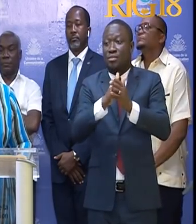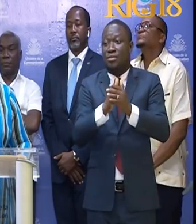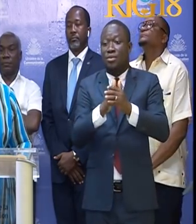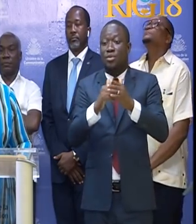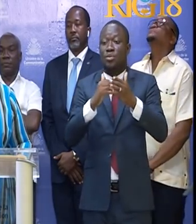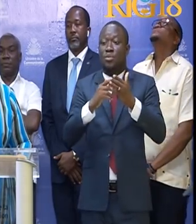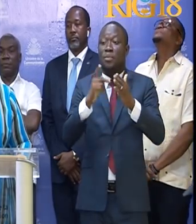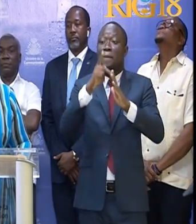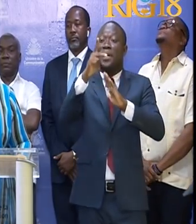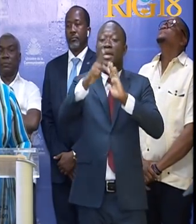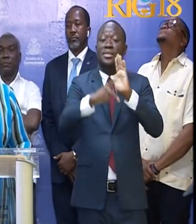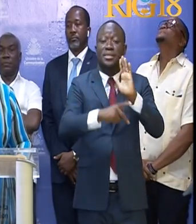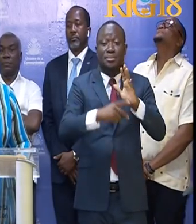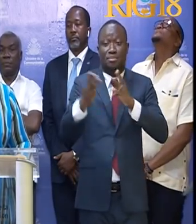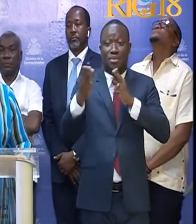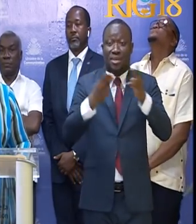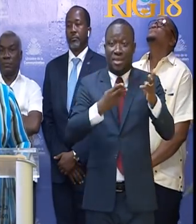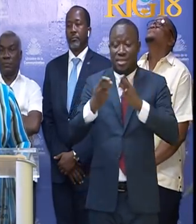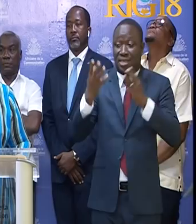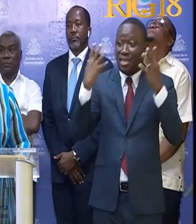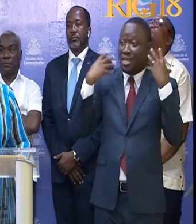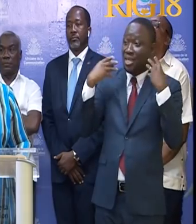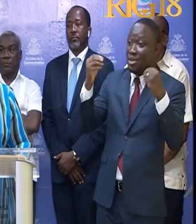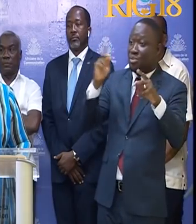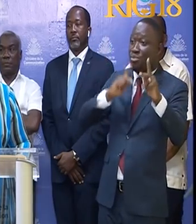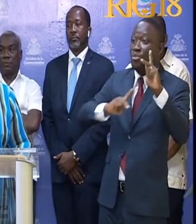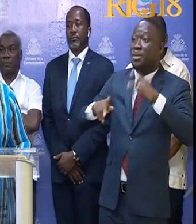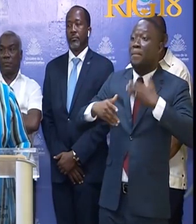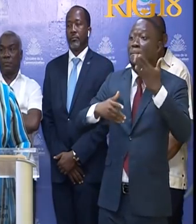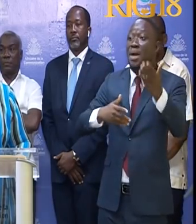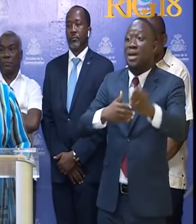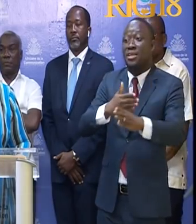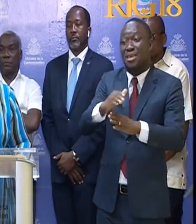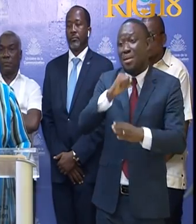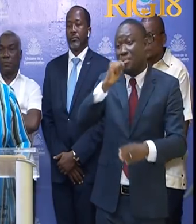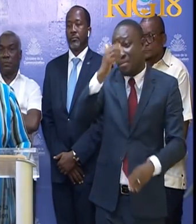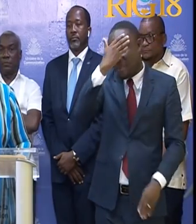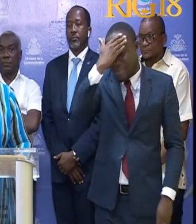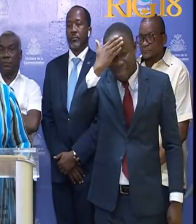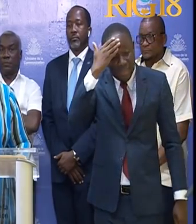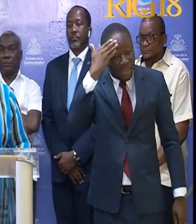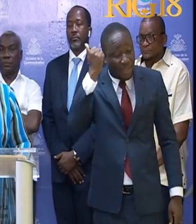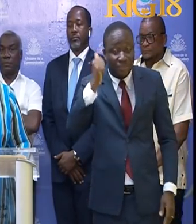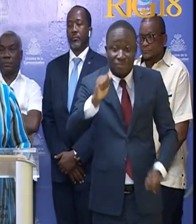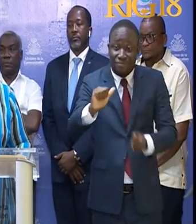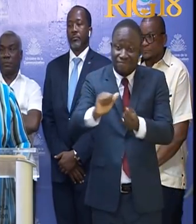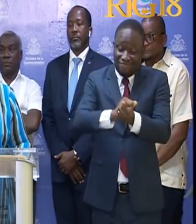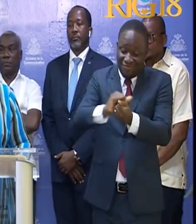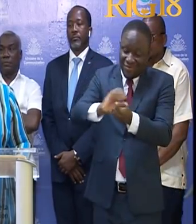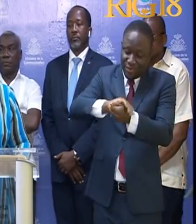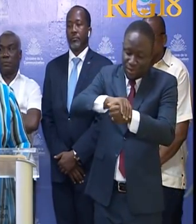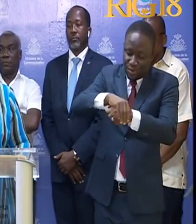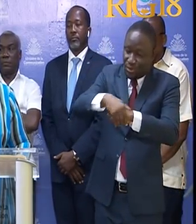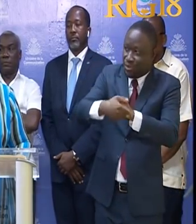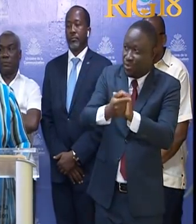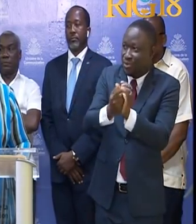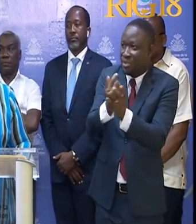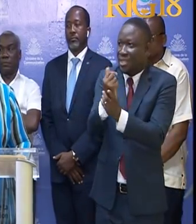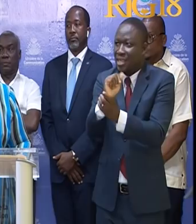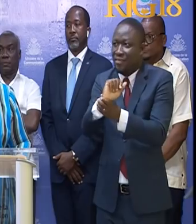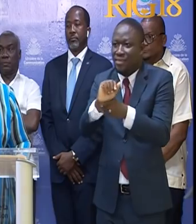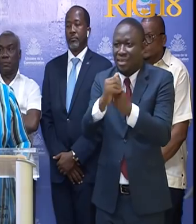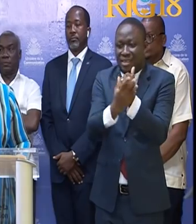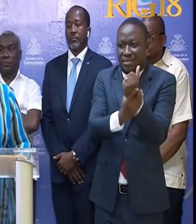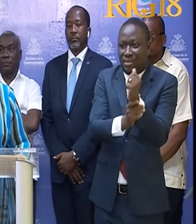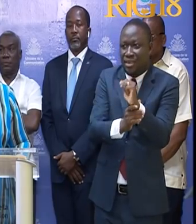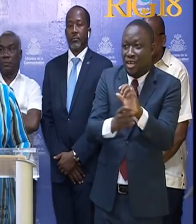ministère santé publique bail déjà et m'a rappelé yo pas oublier pour nous laver mes mains de temps en temps.